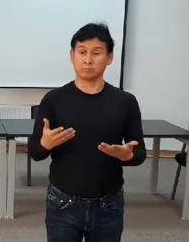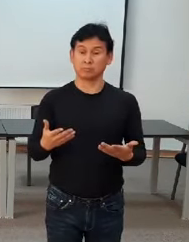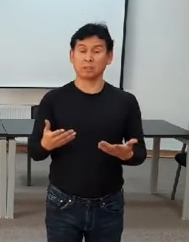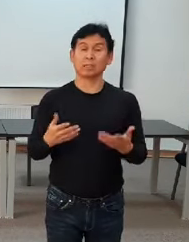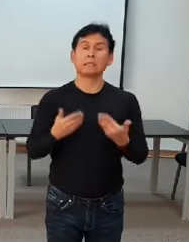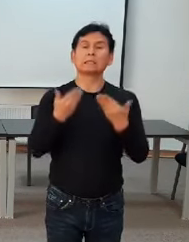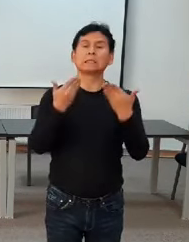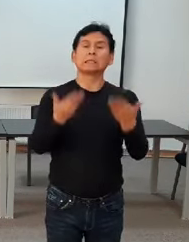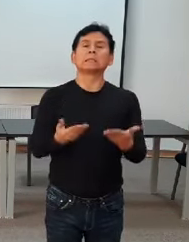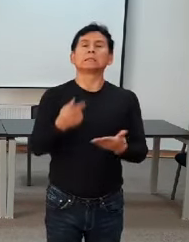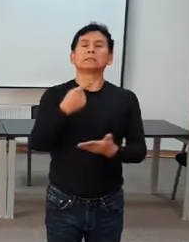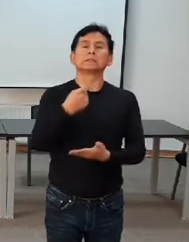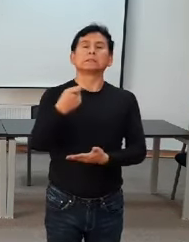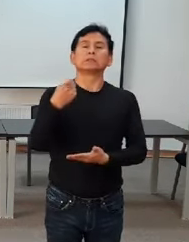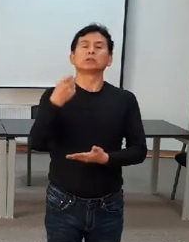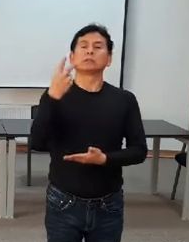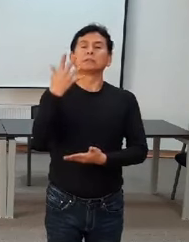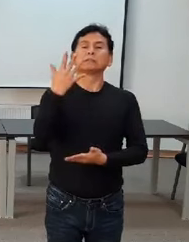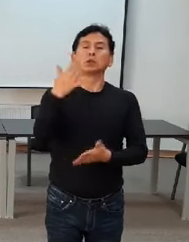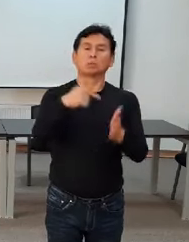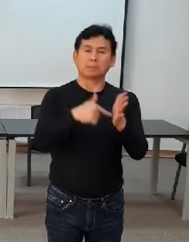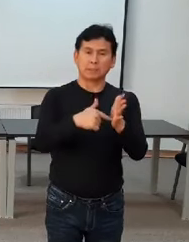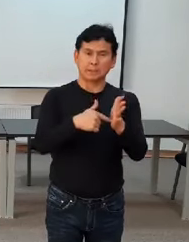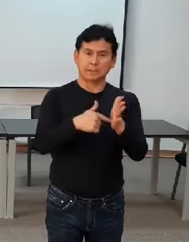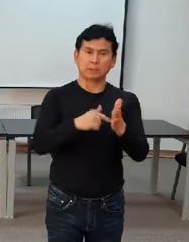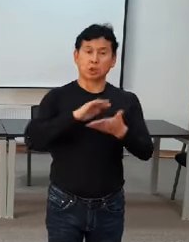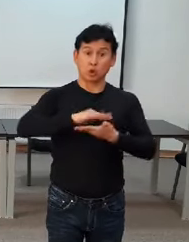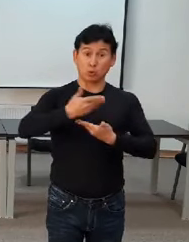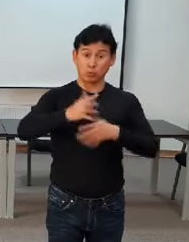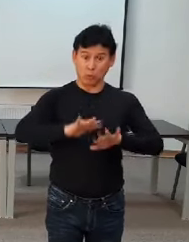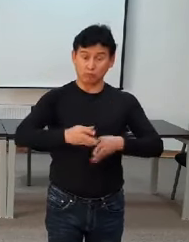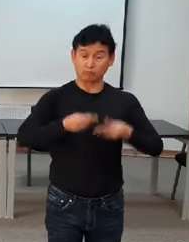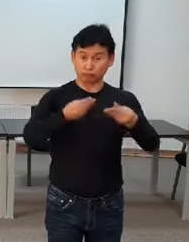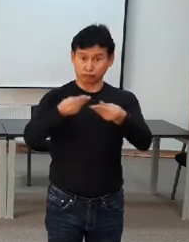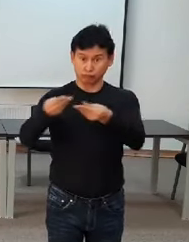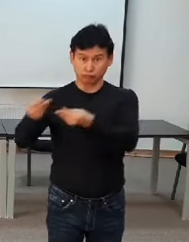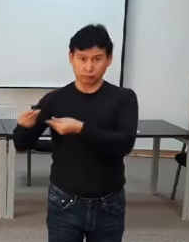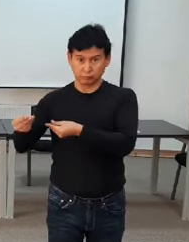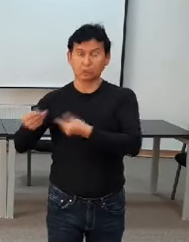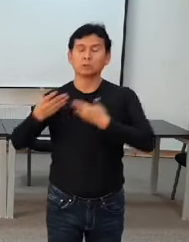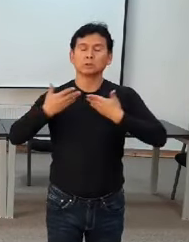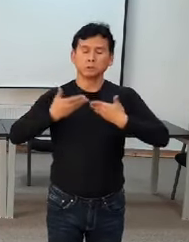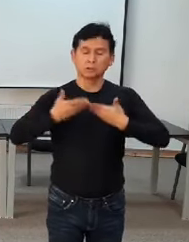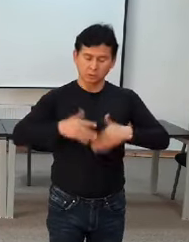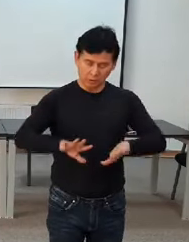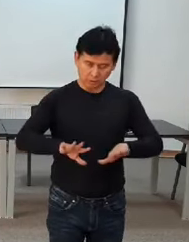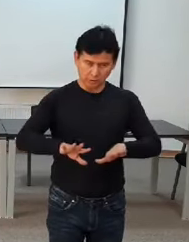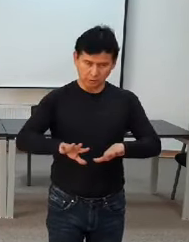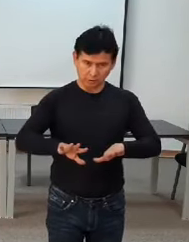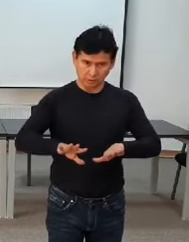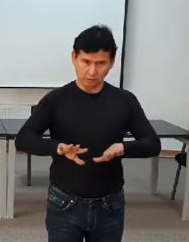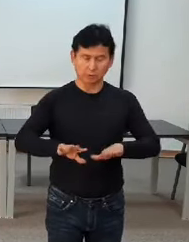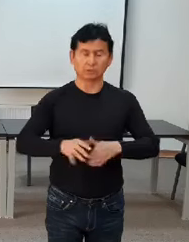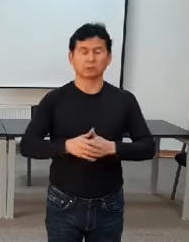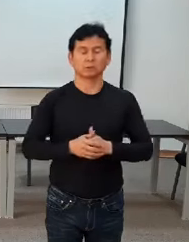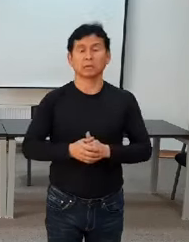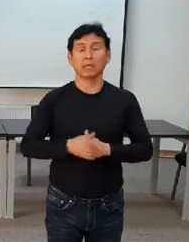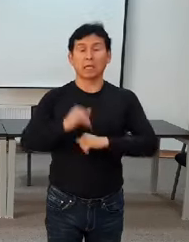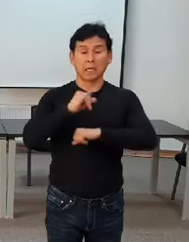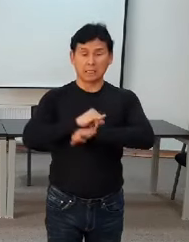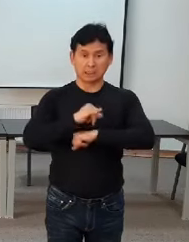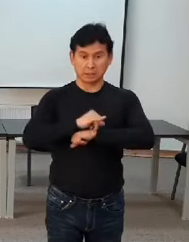considerado entregar 125.000 computadores, de los cuales, cierto, ya estamos completando esa cantidad. La región